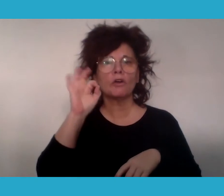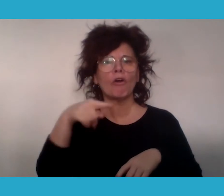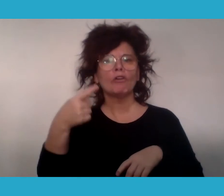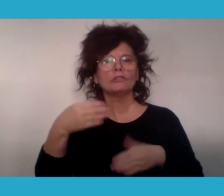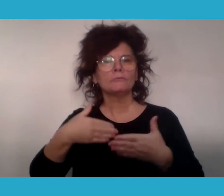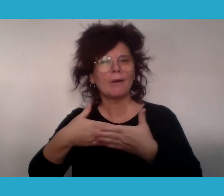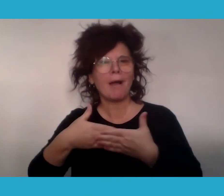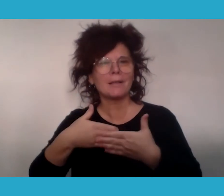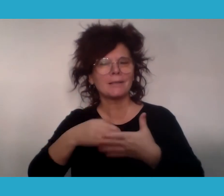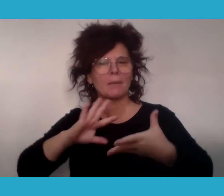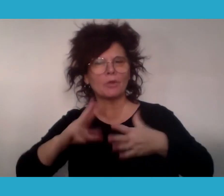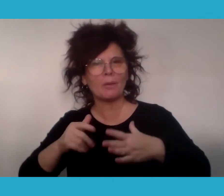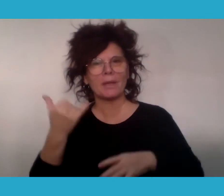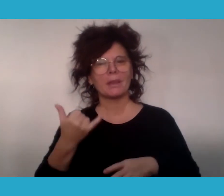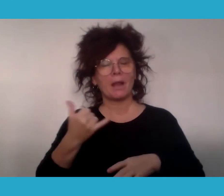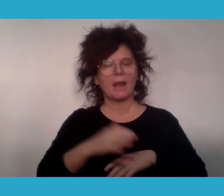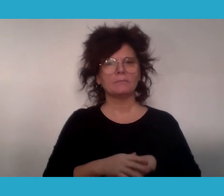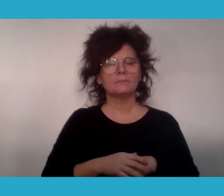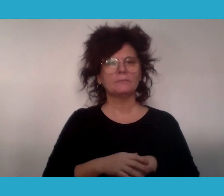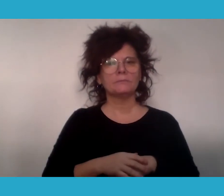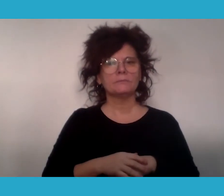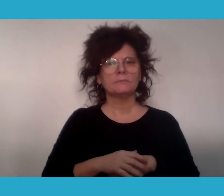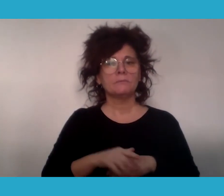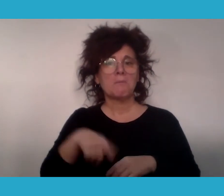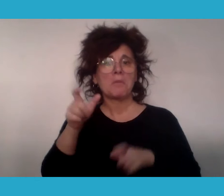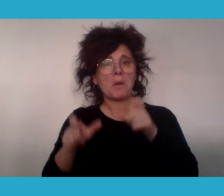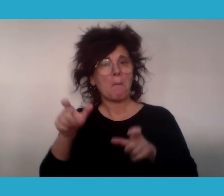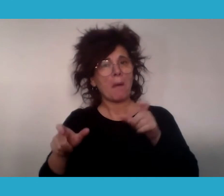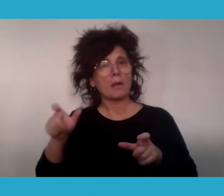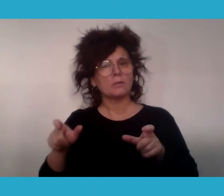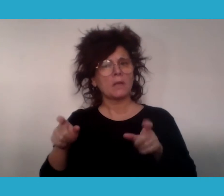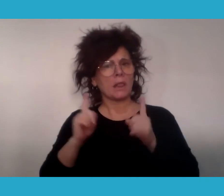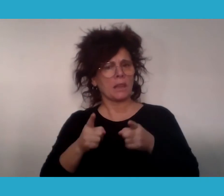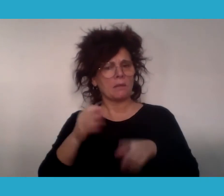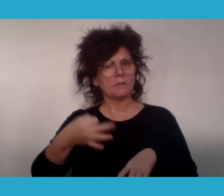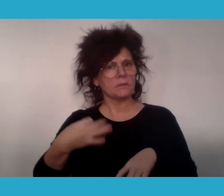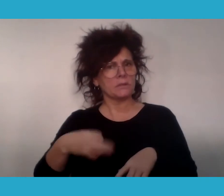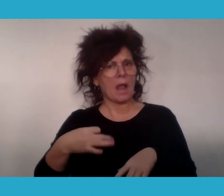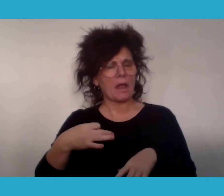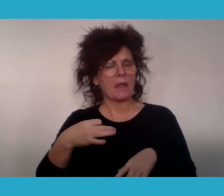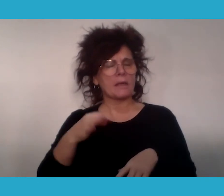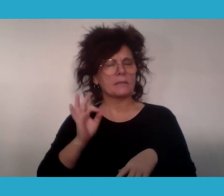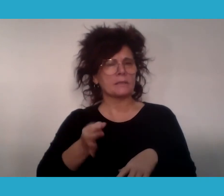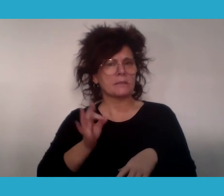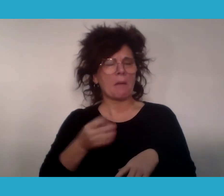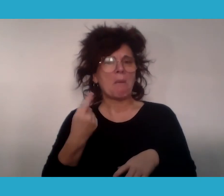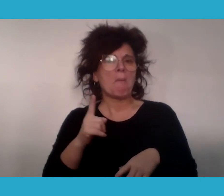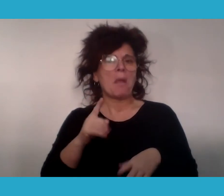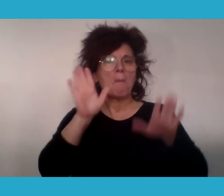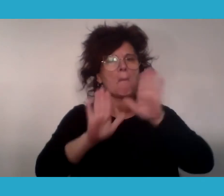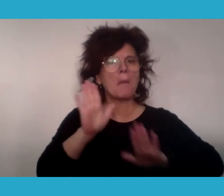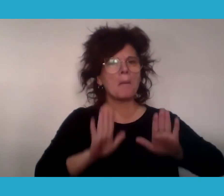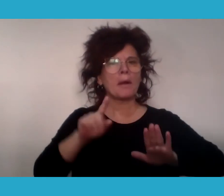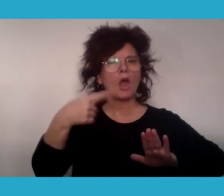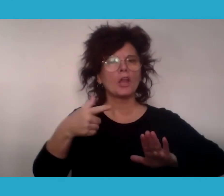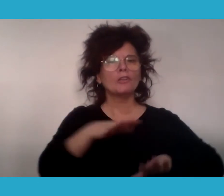acercamiento ambiental y explica que los demás también son iguales de idóneos a él, solo que formados en ámbitos diferentes. Continúa